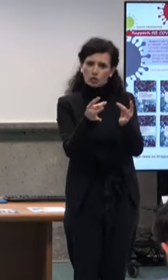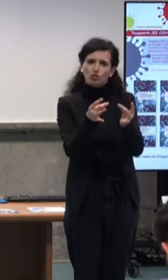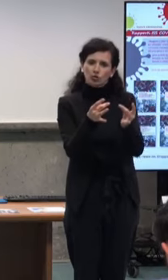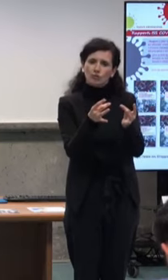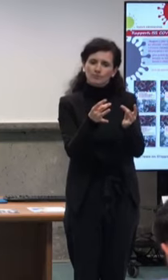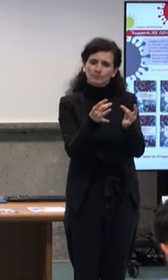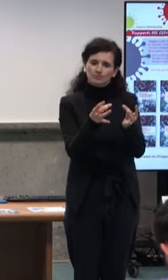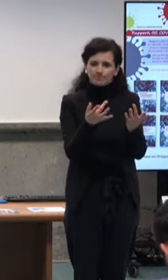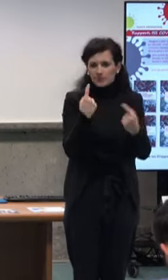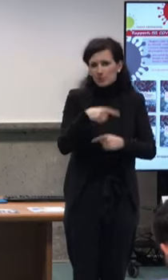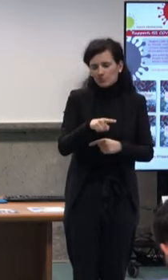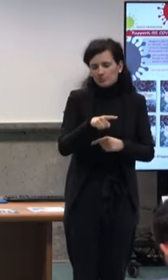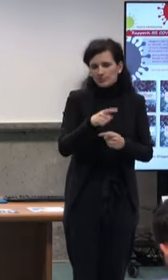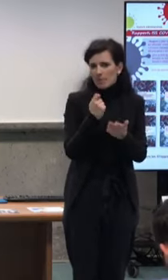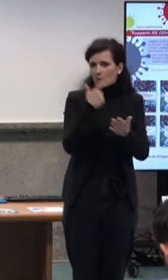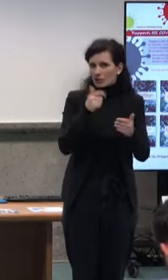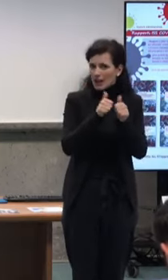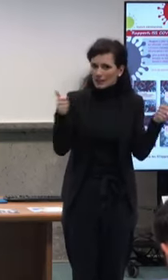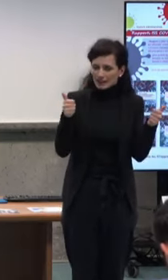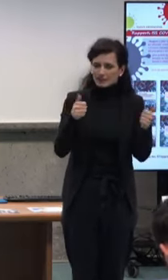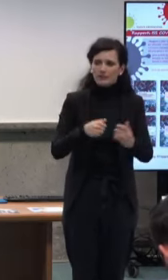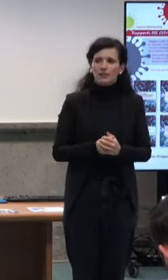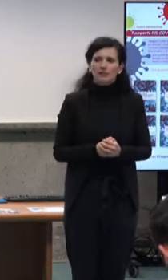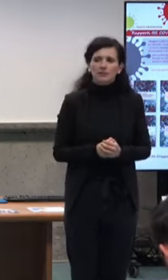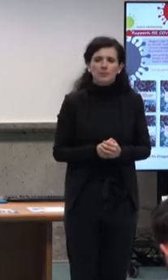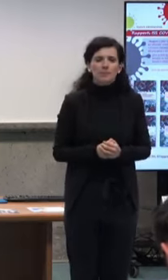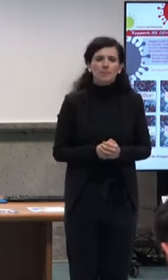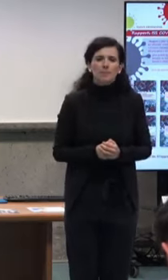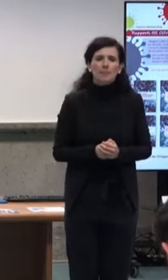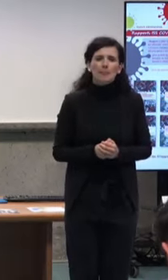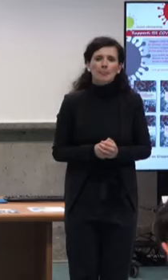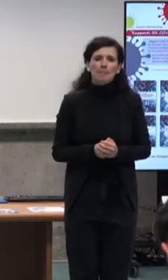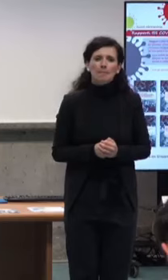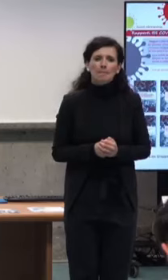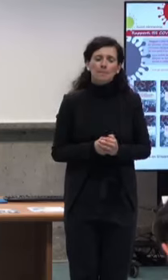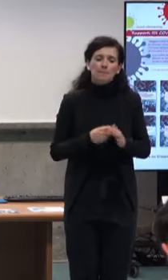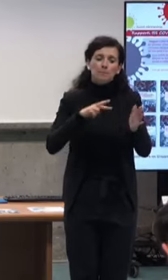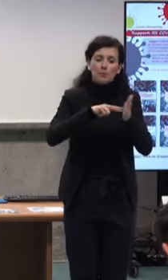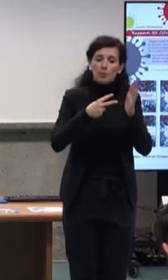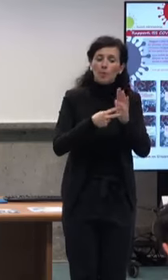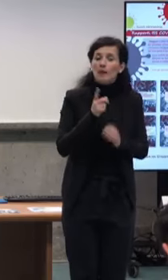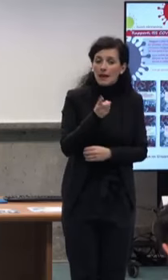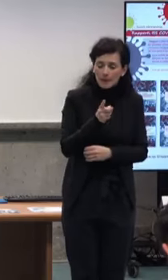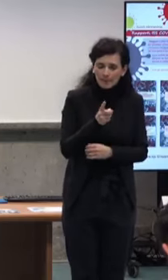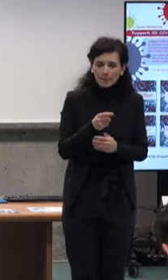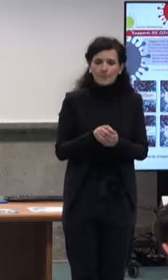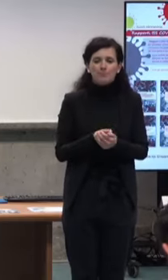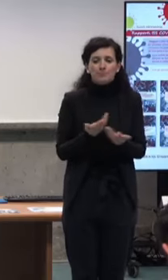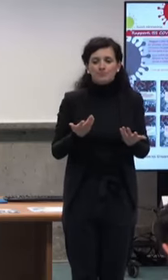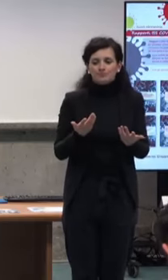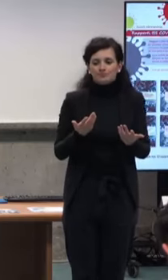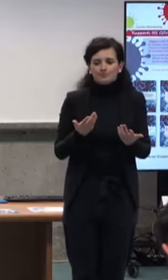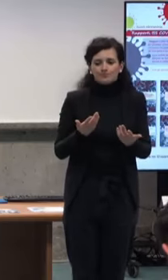questo è il punto il punto fondamentale qual è qual è la problematica non abbiamo dei test dei test